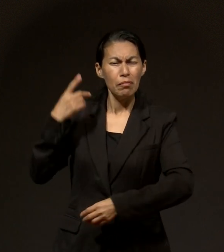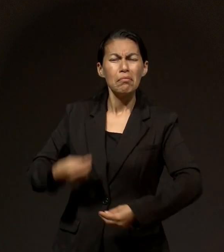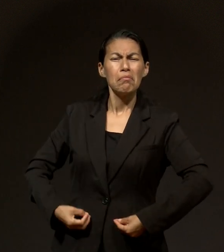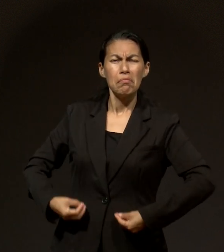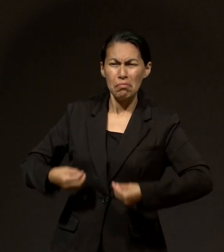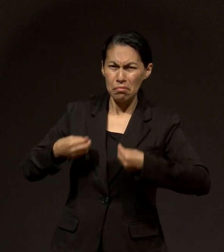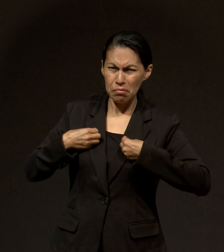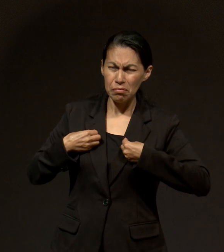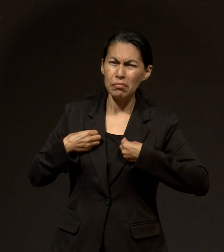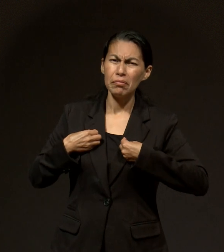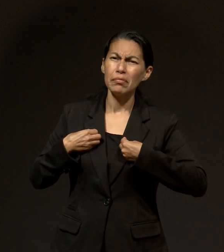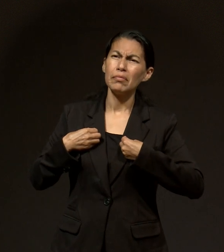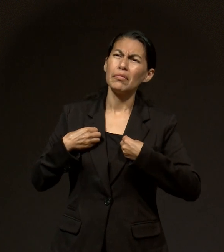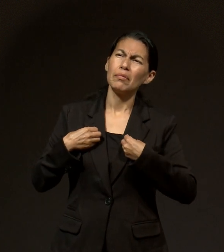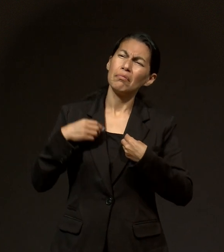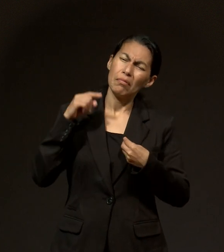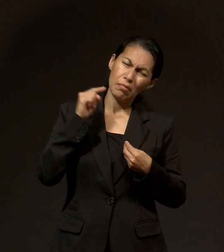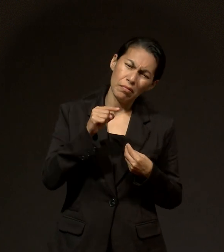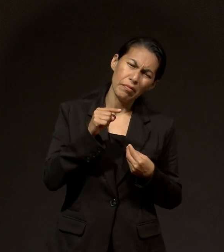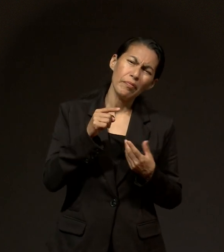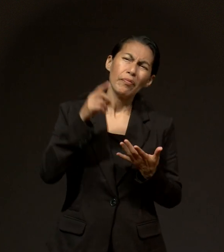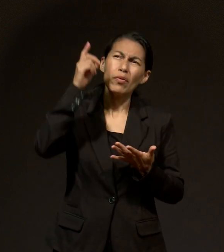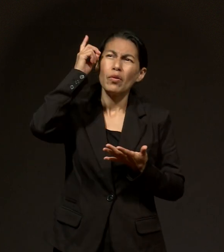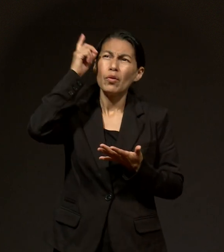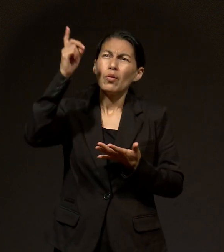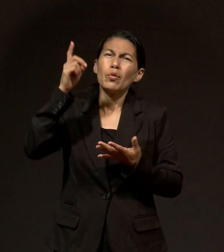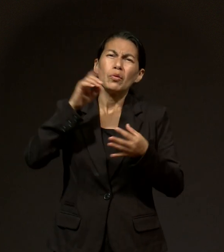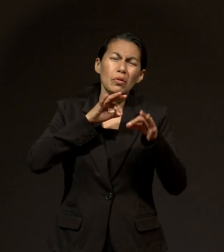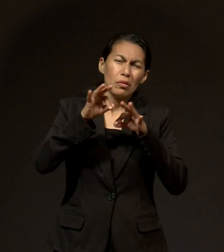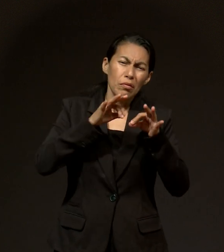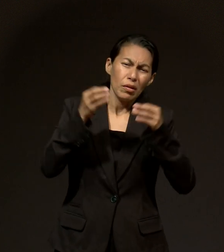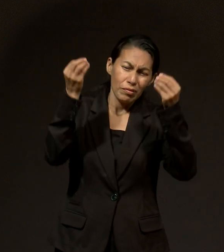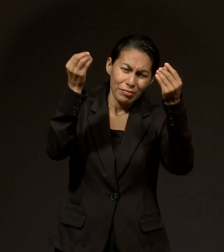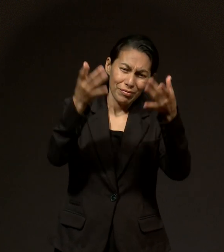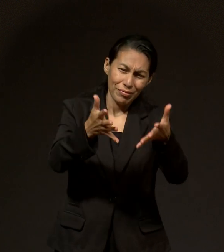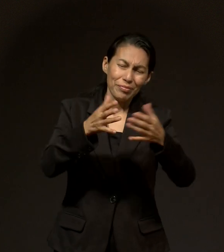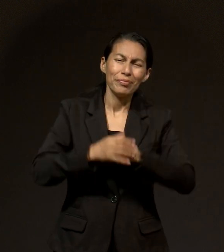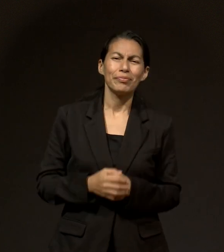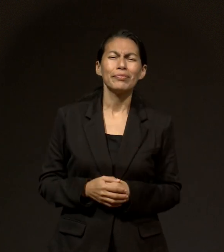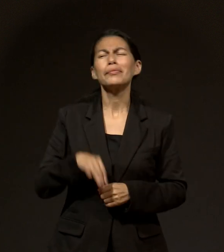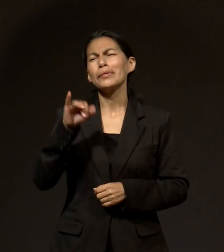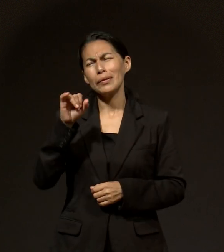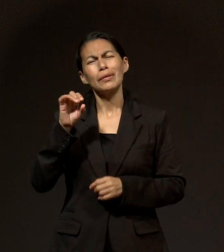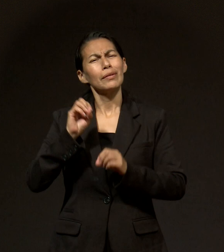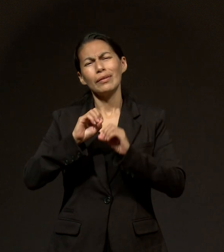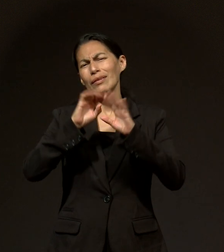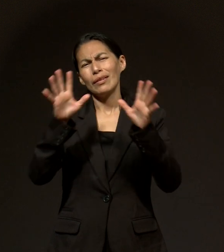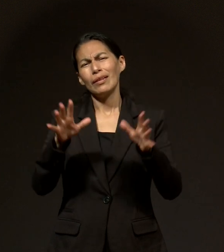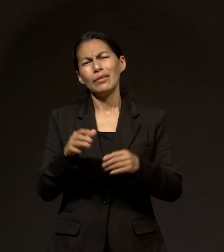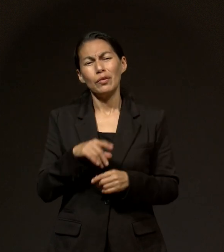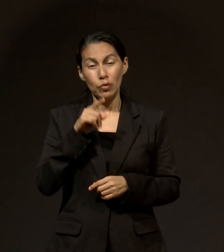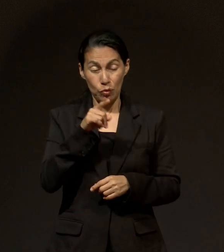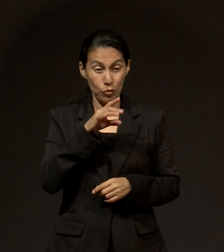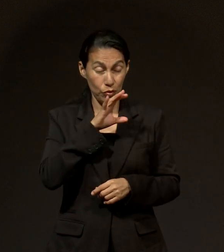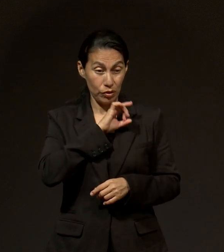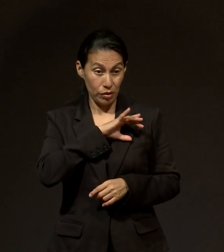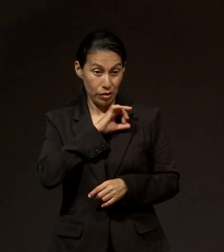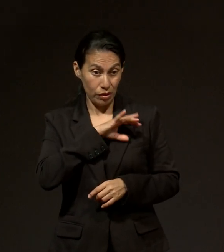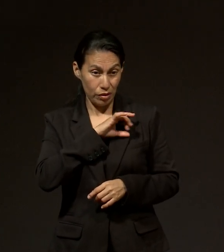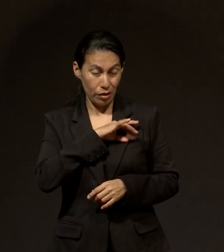inmenso amor Le abra puertas laborales Claro que sí Saludos desde Chile Claro